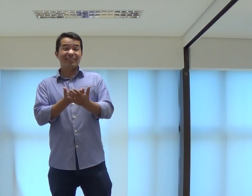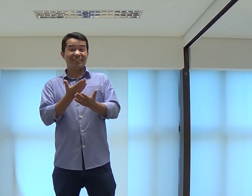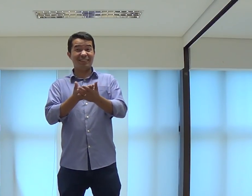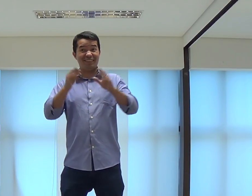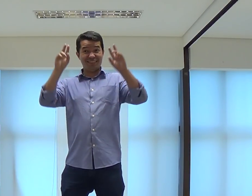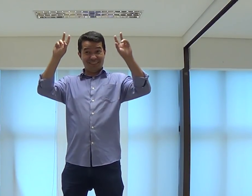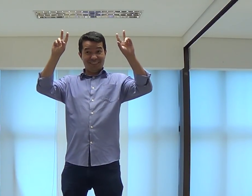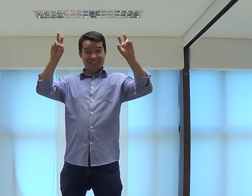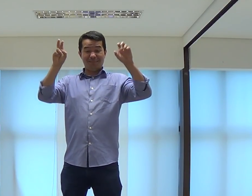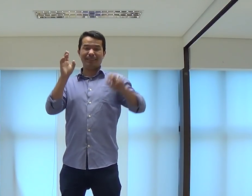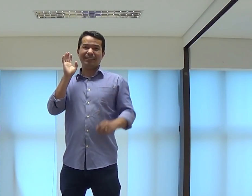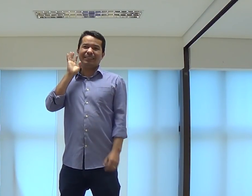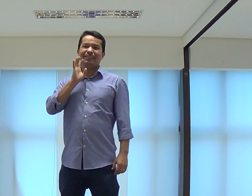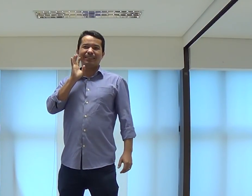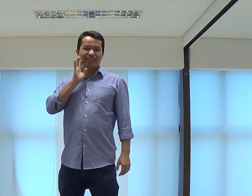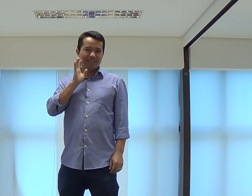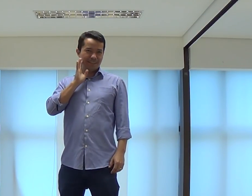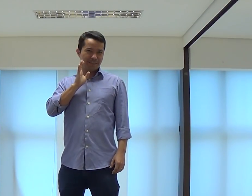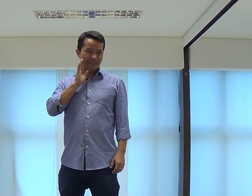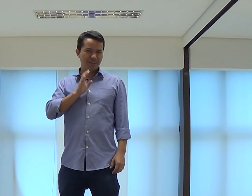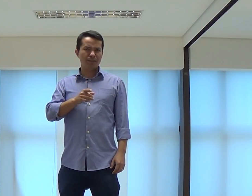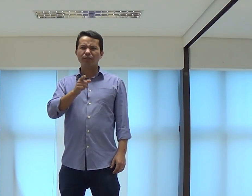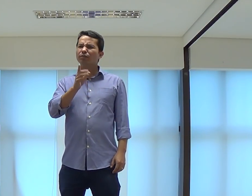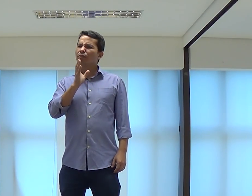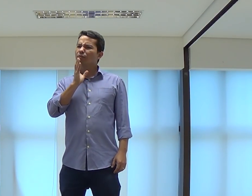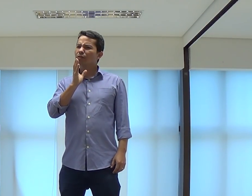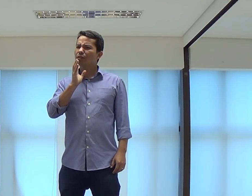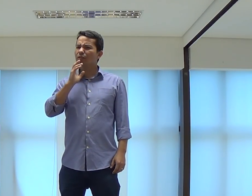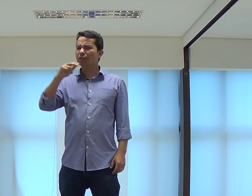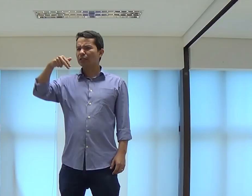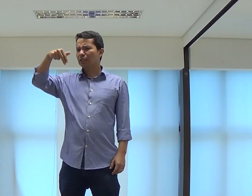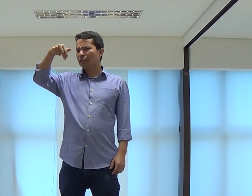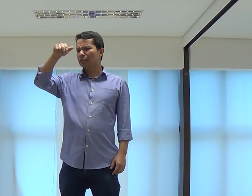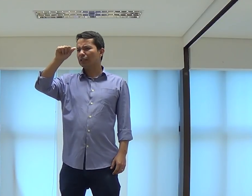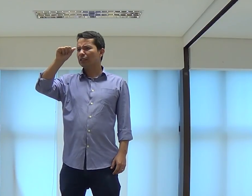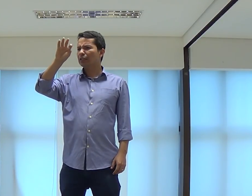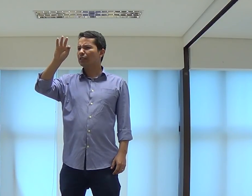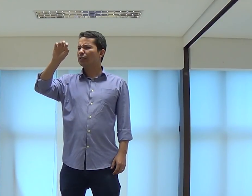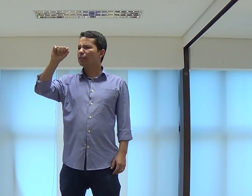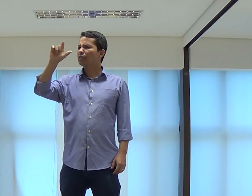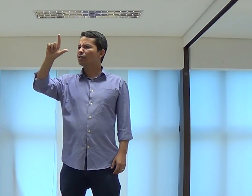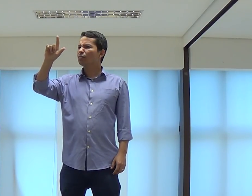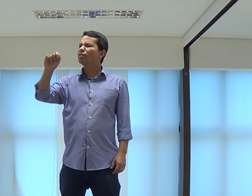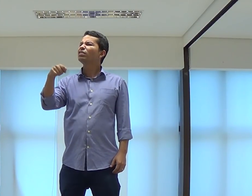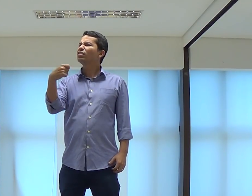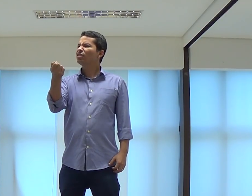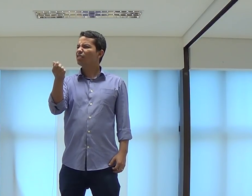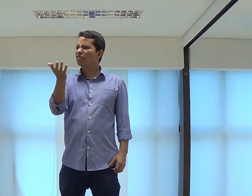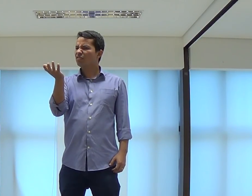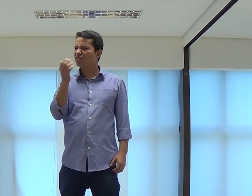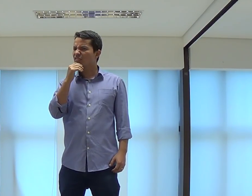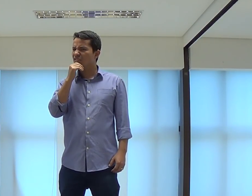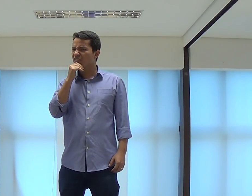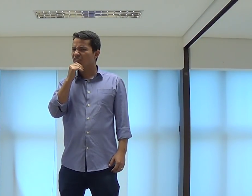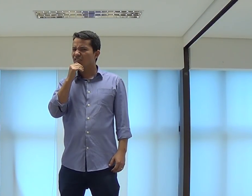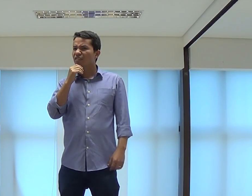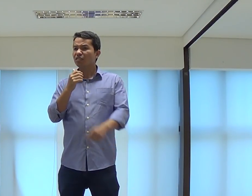Então, hoje a gente vai estudar um tema muito legal. Vocês conhecem Natal? Qual que